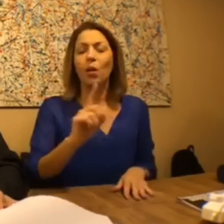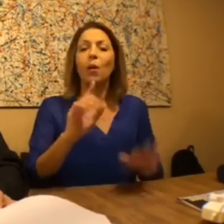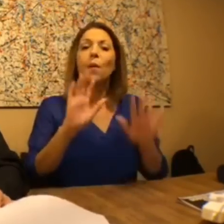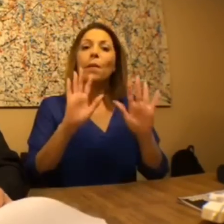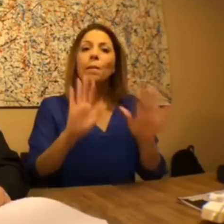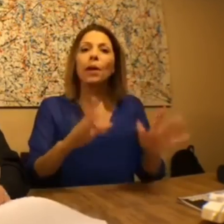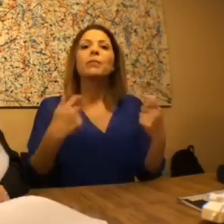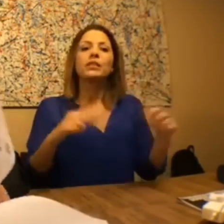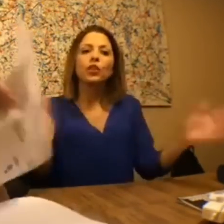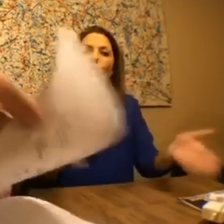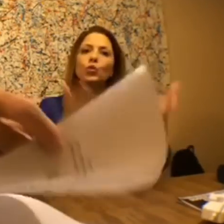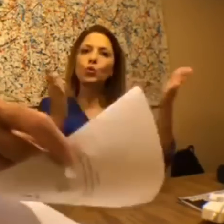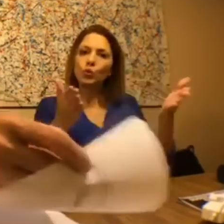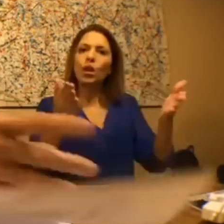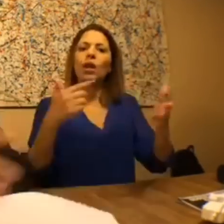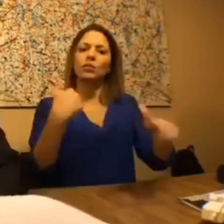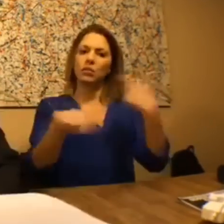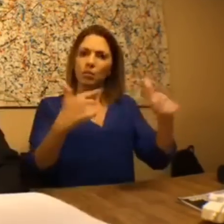o desemprego no Brasil.